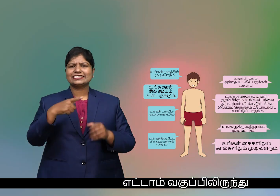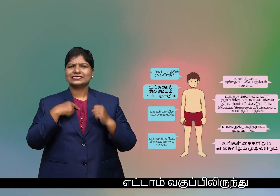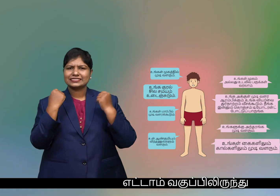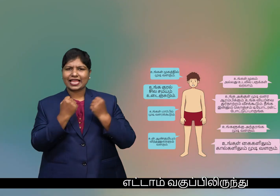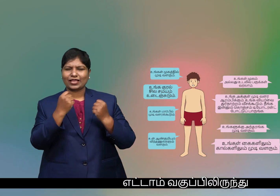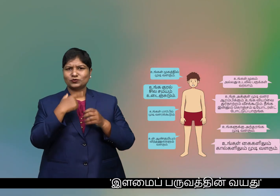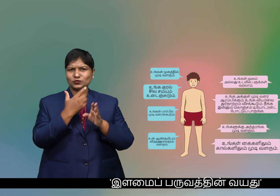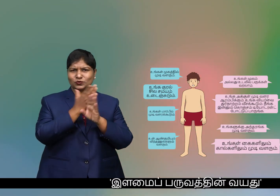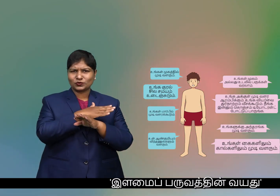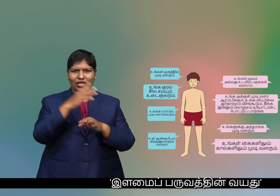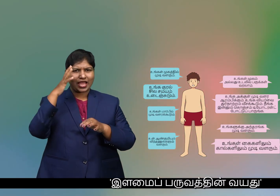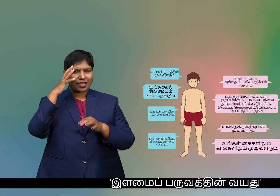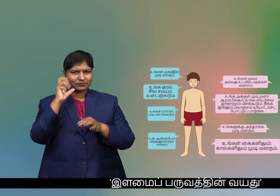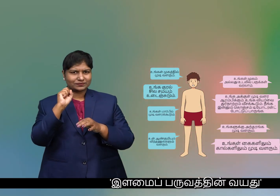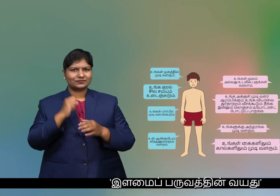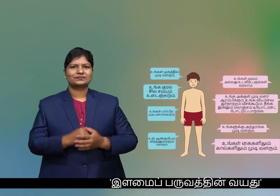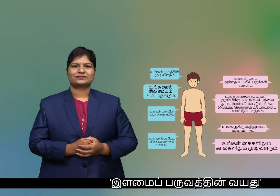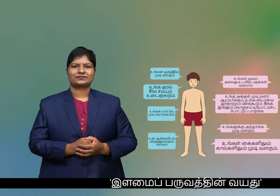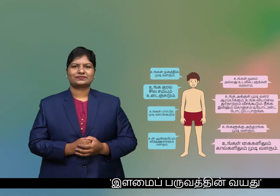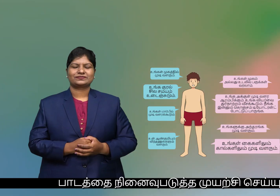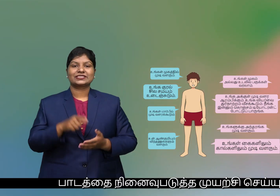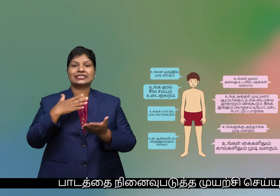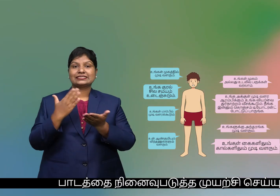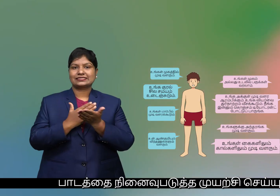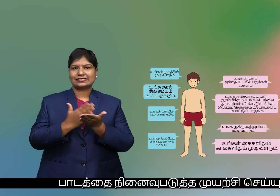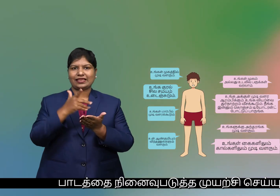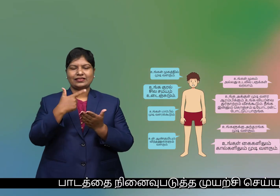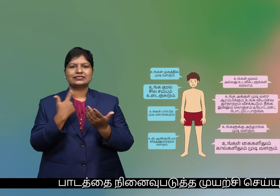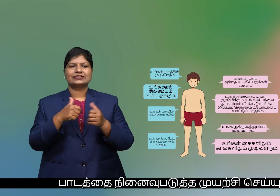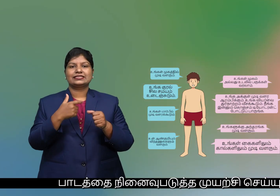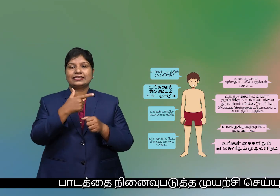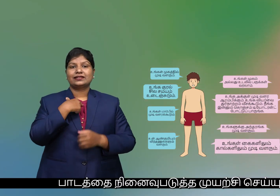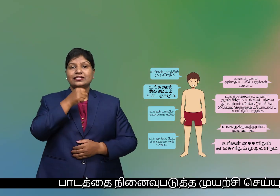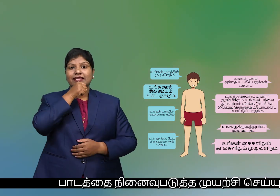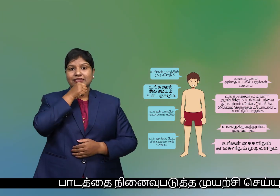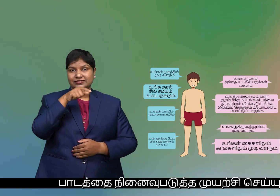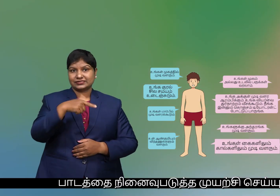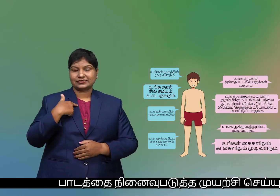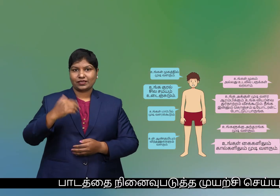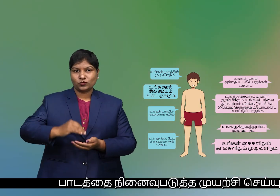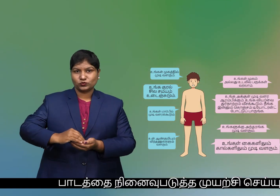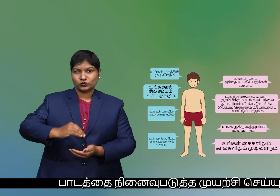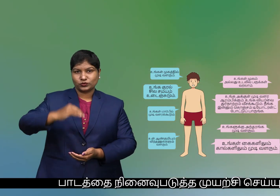8ஆம் வகுப்பிலிருந்து இளமை பருவத்தின் வயது பாடத்தை நினைவுபடுத்த முயற்சி செய்யுங்கள்.